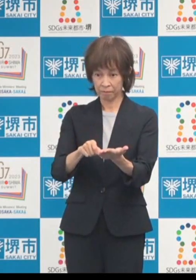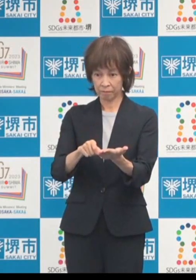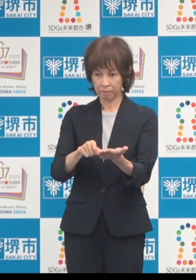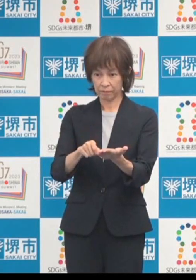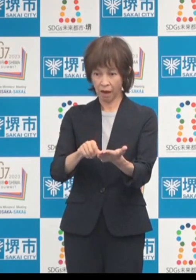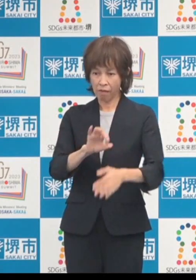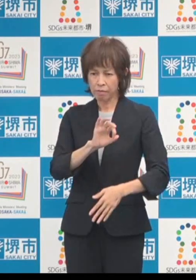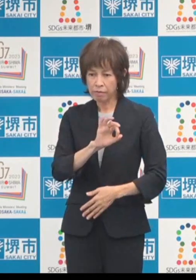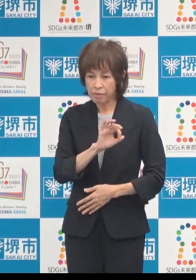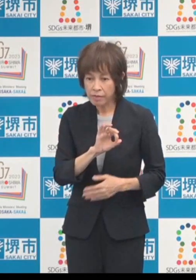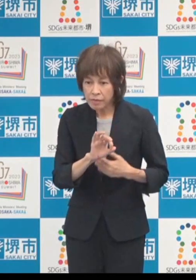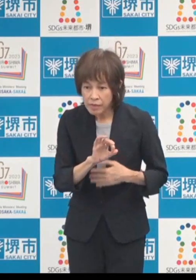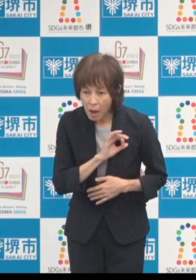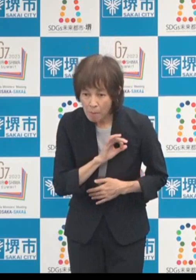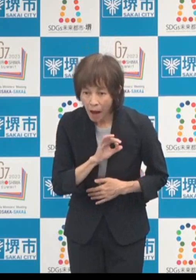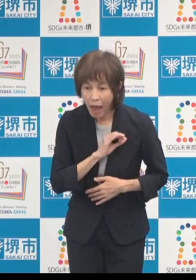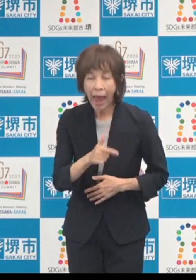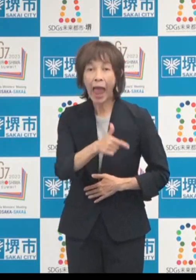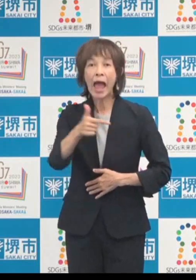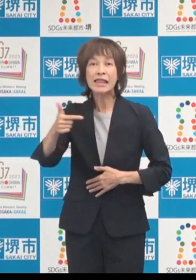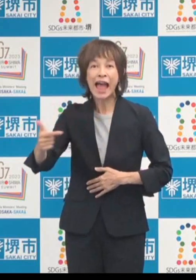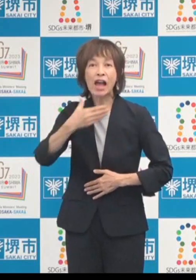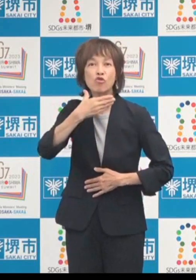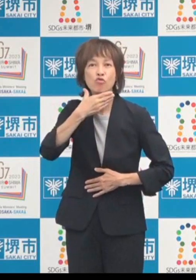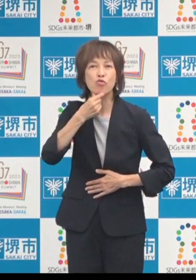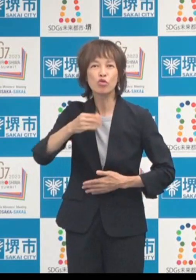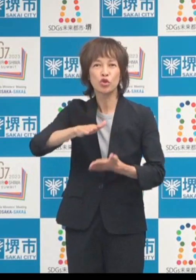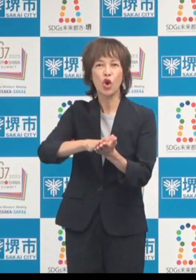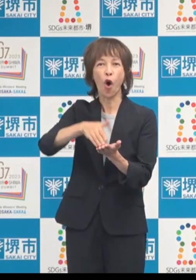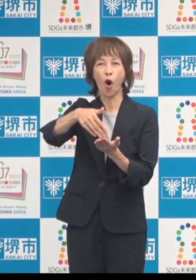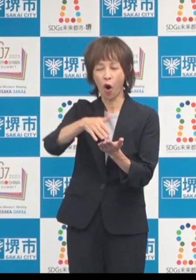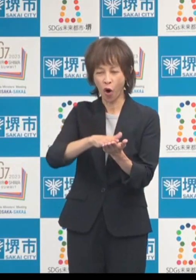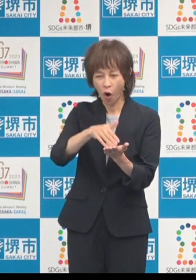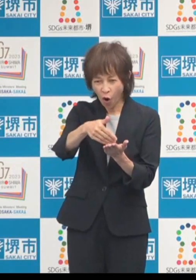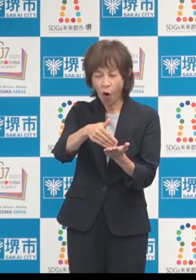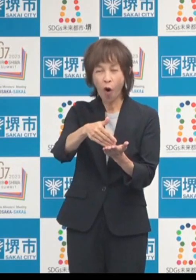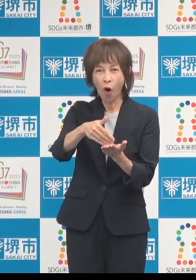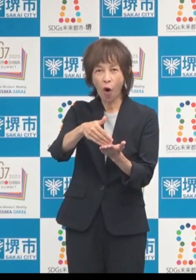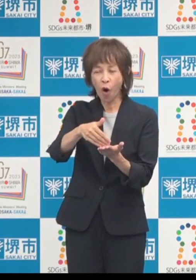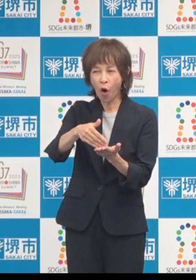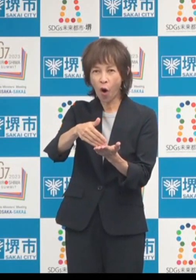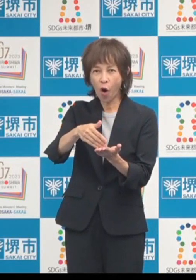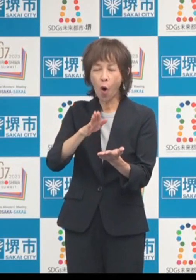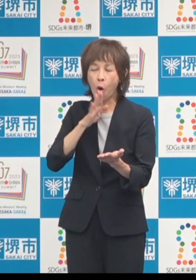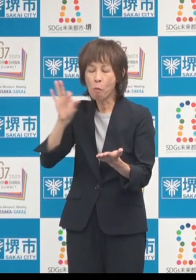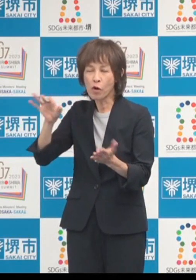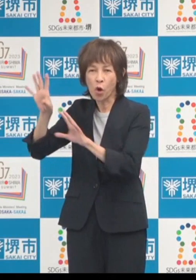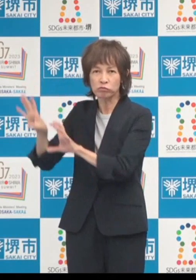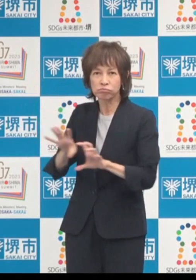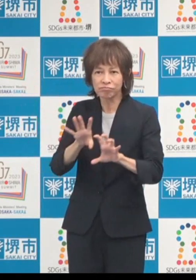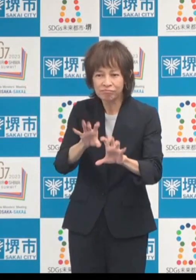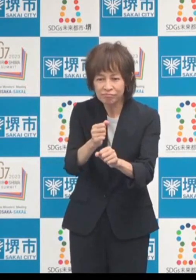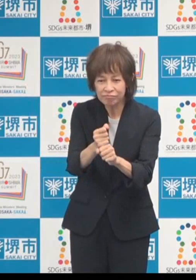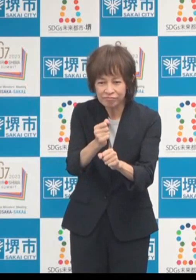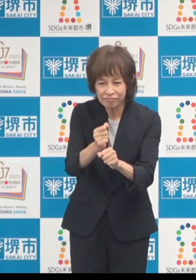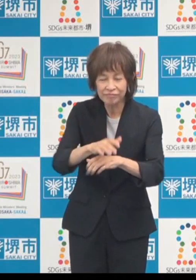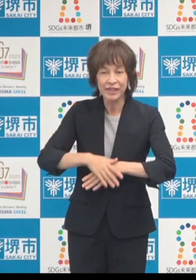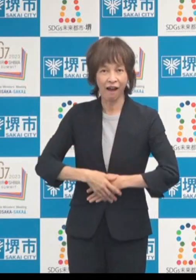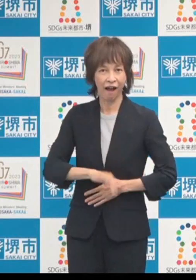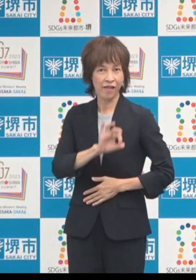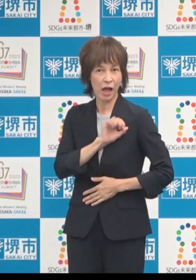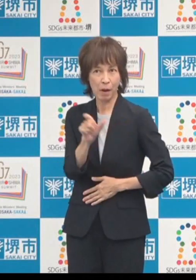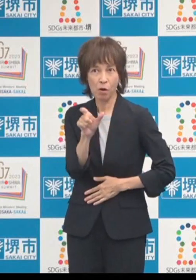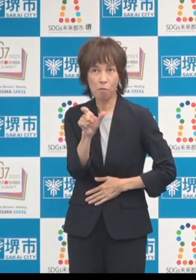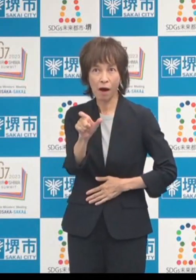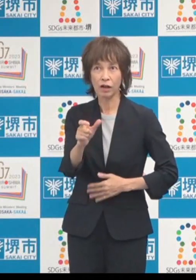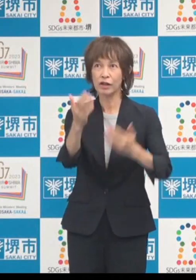が実際の表紙ですかね、大福帳のレプリカにお名前を記載をして鉄砲鍛冶屋敷で展